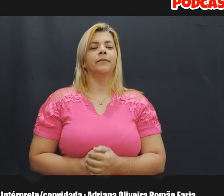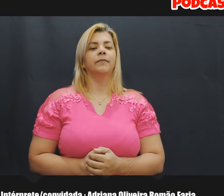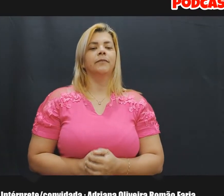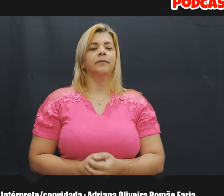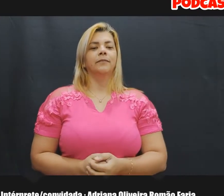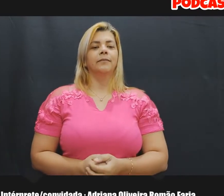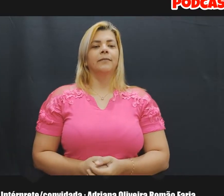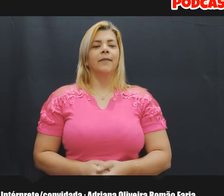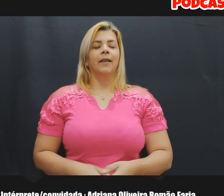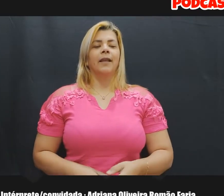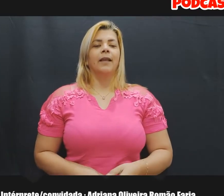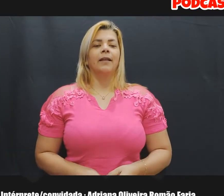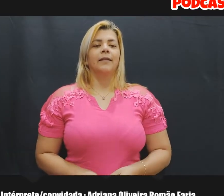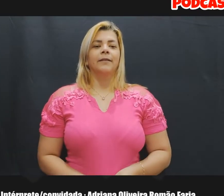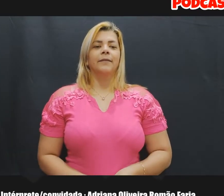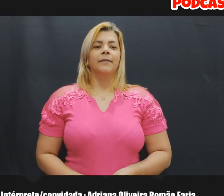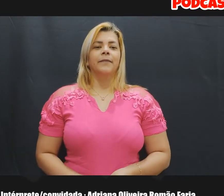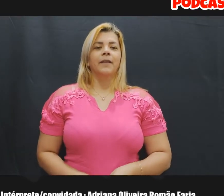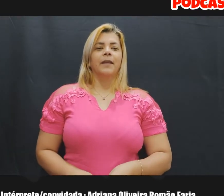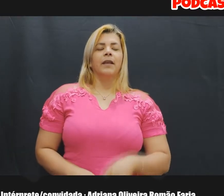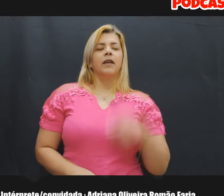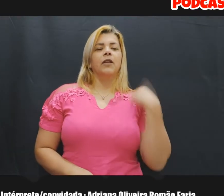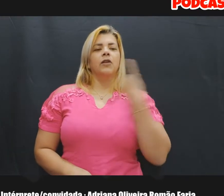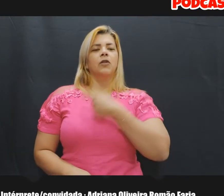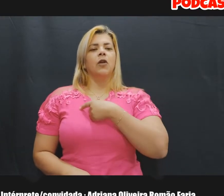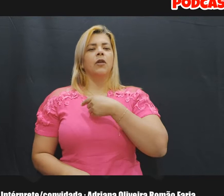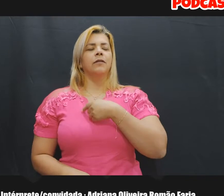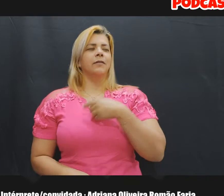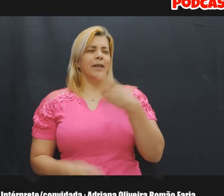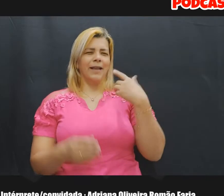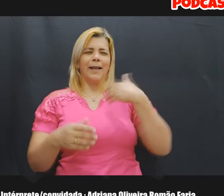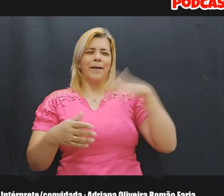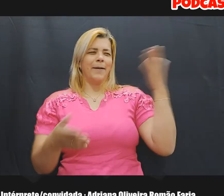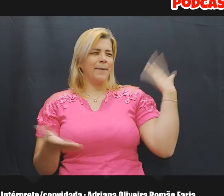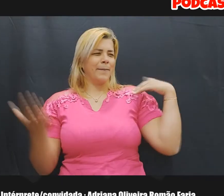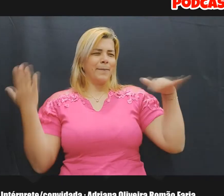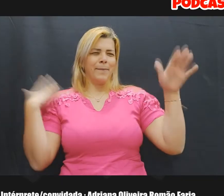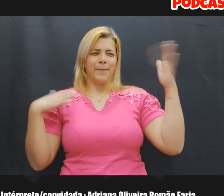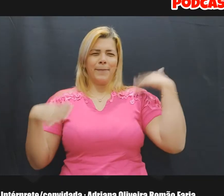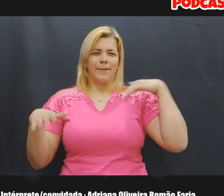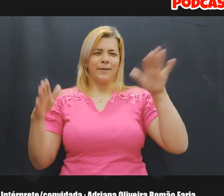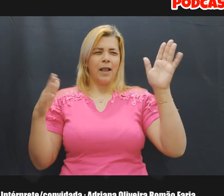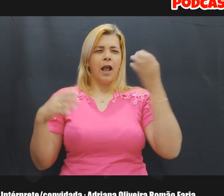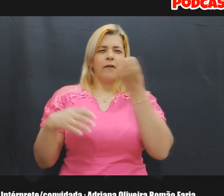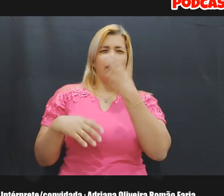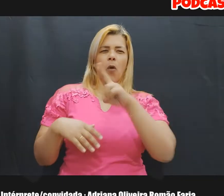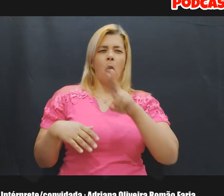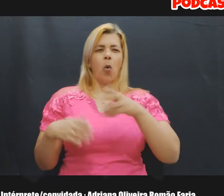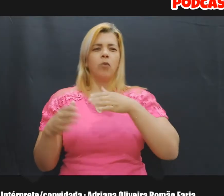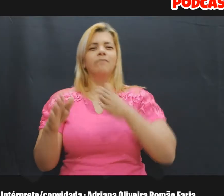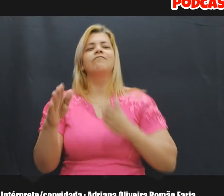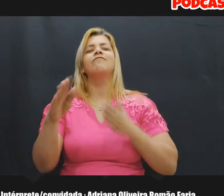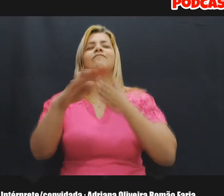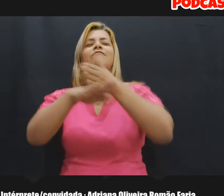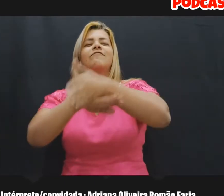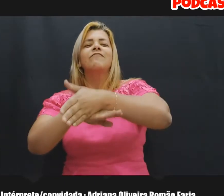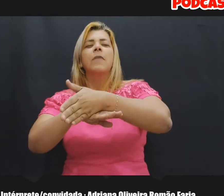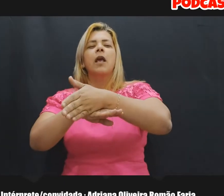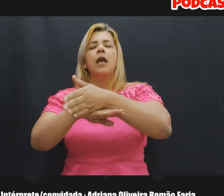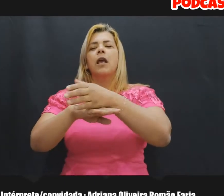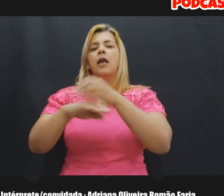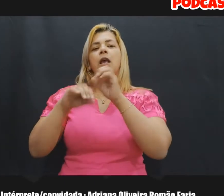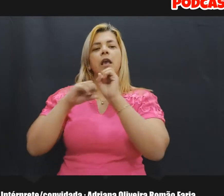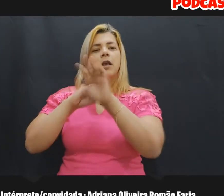às vezes a gente saía para evangelizar surdos. Chegava na casa de um surdo e perguntava para